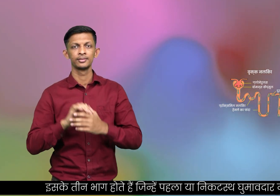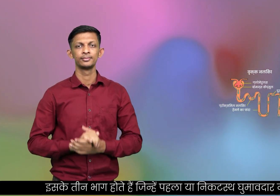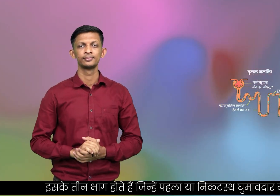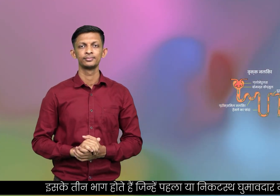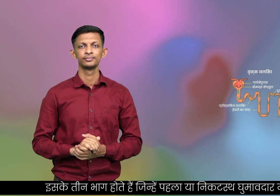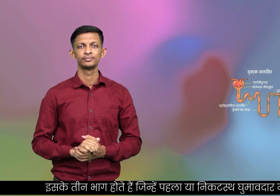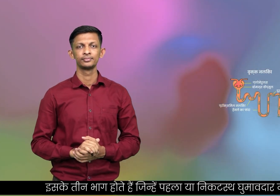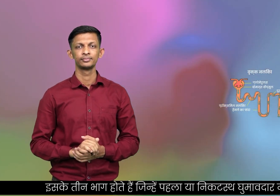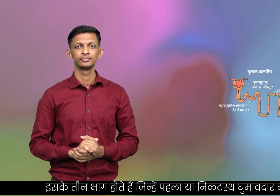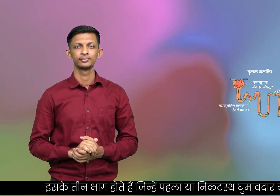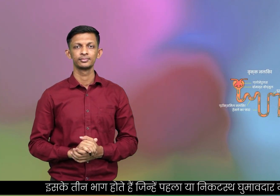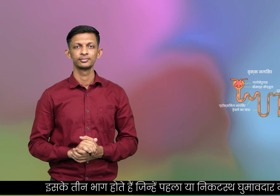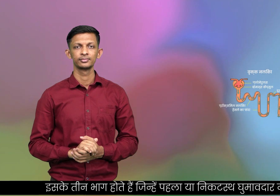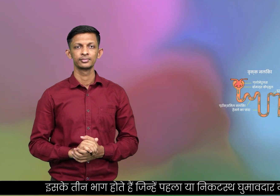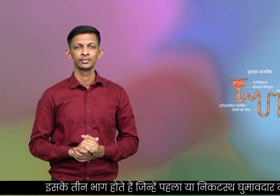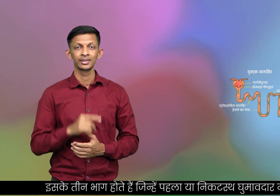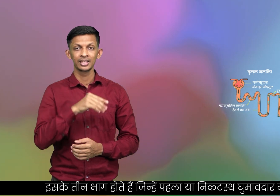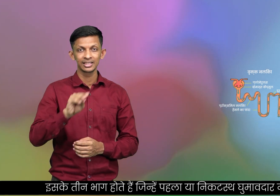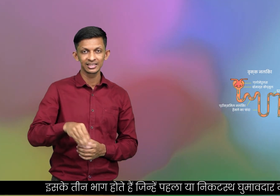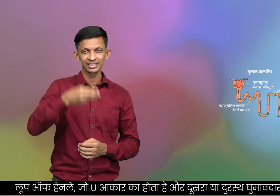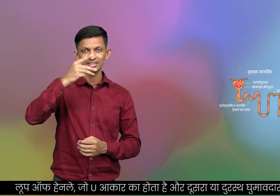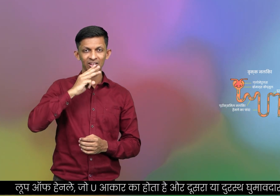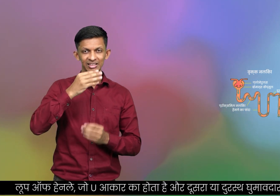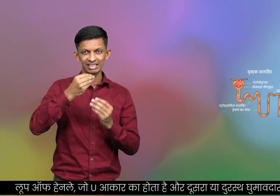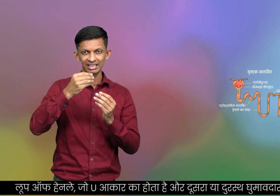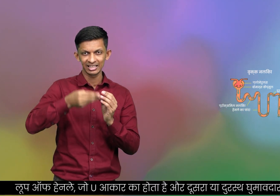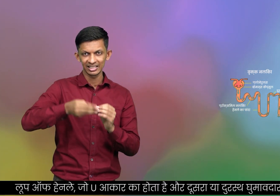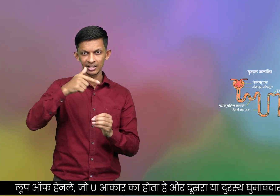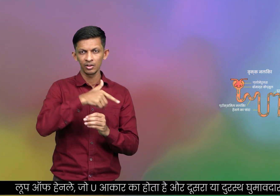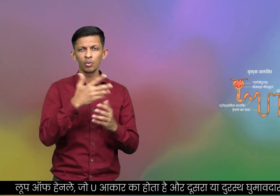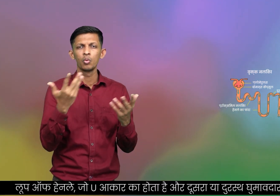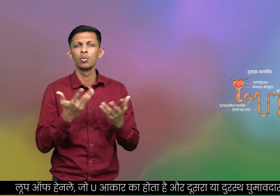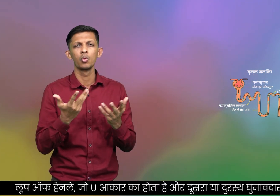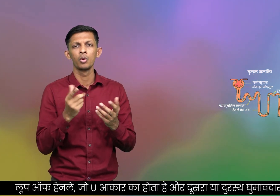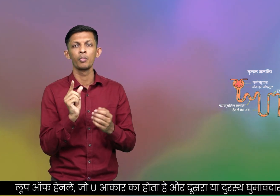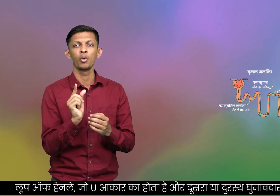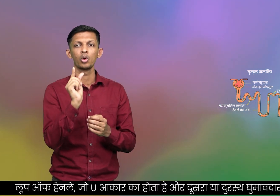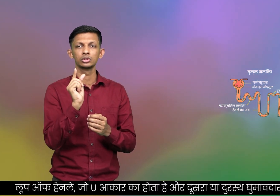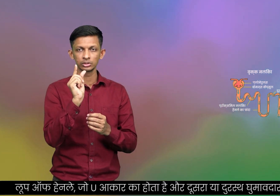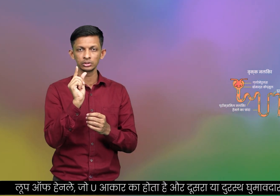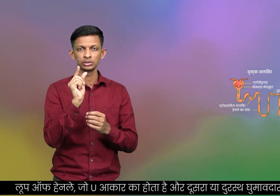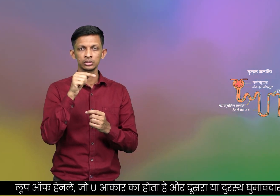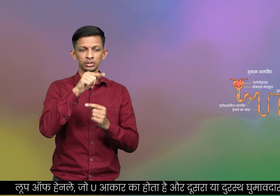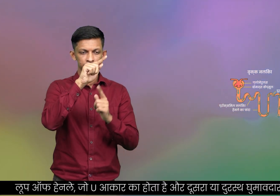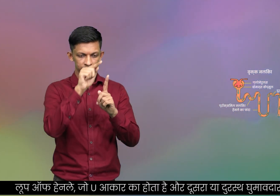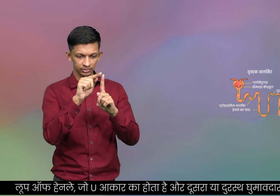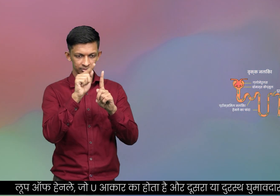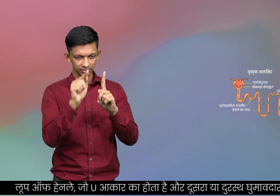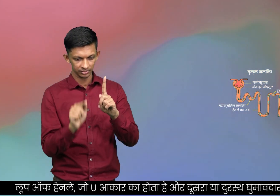नालिका PTC लूप ऑफ हेनली जो U आकार का होता